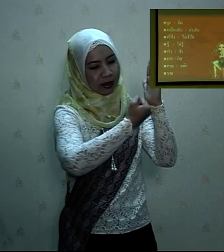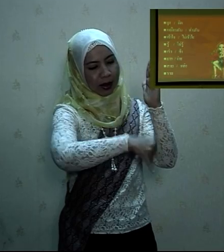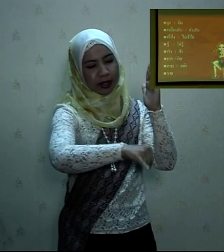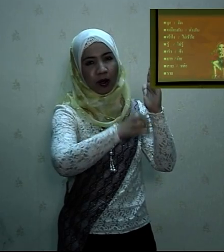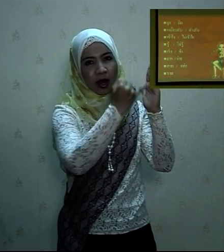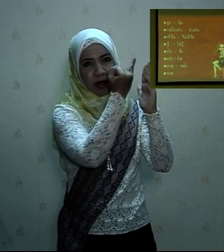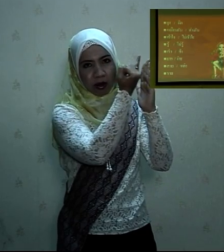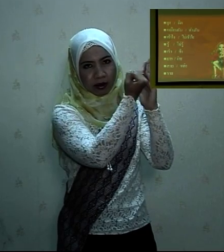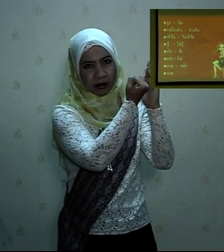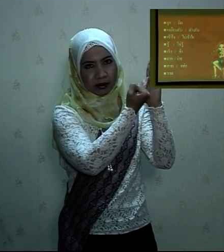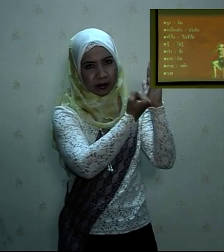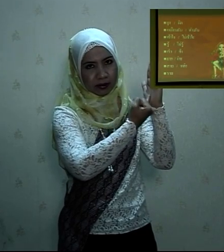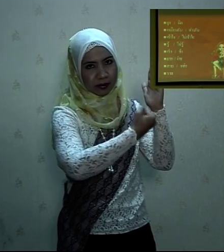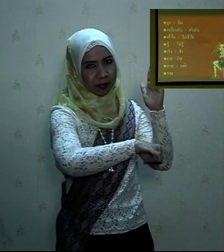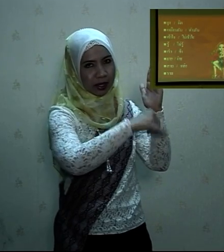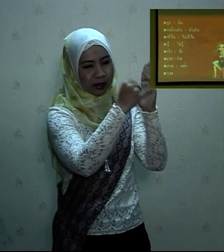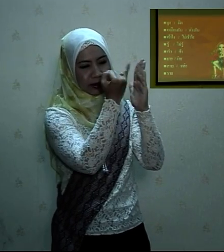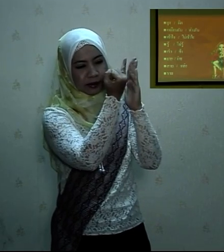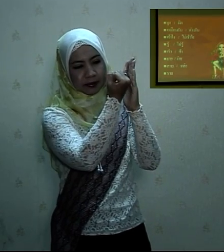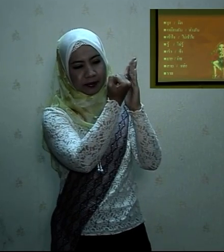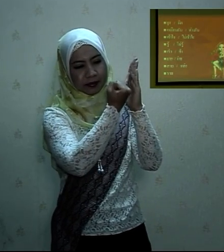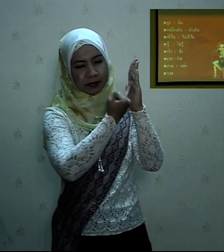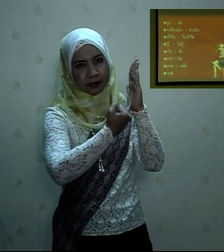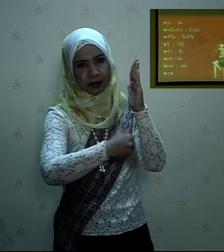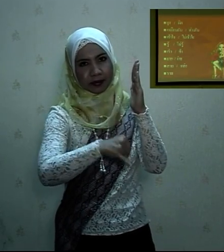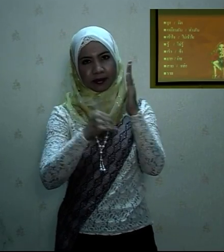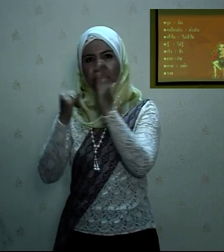บัดนิ้วก้อยออกผิดนะคะ